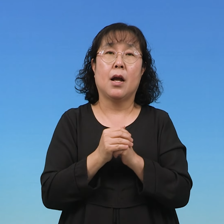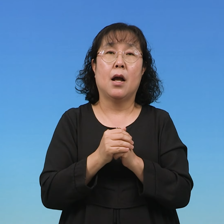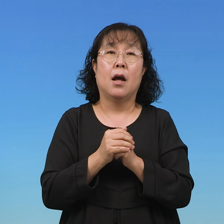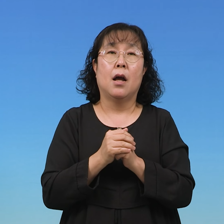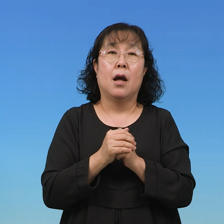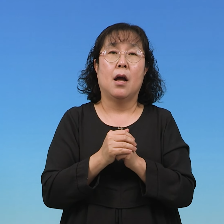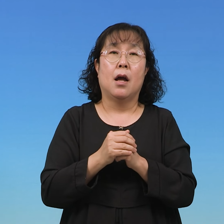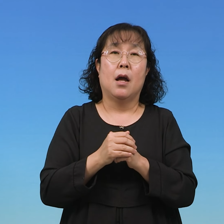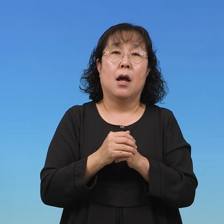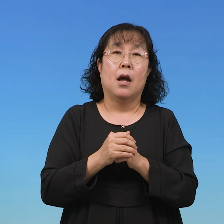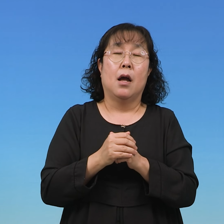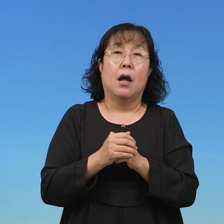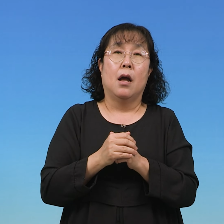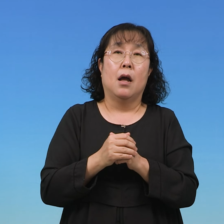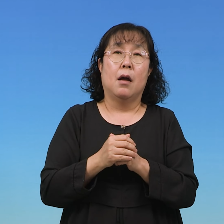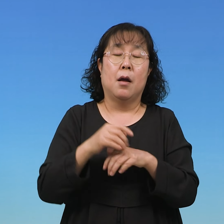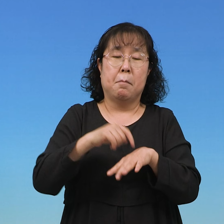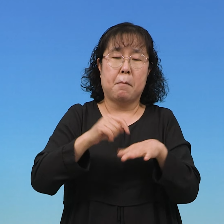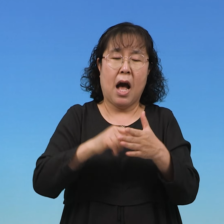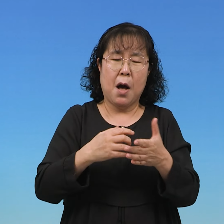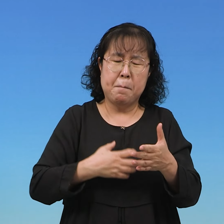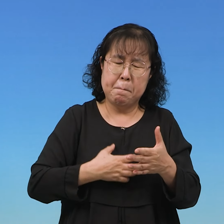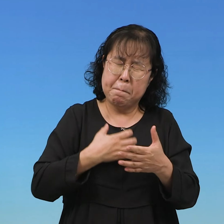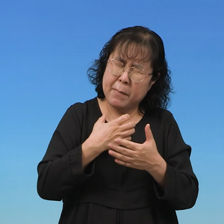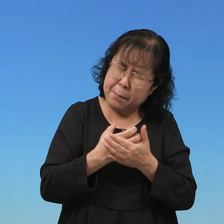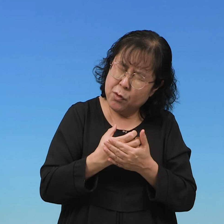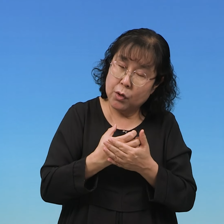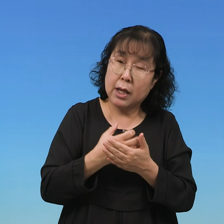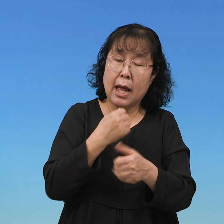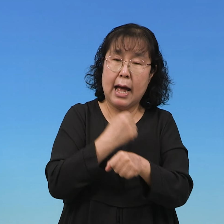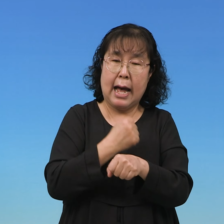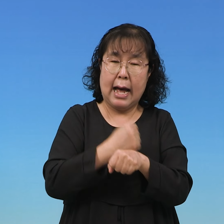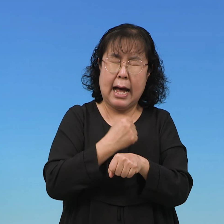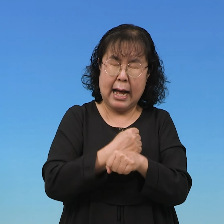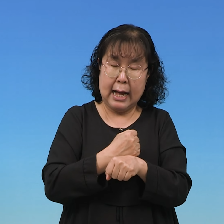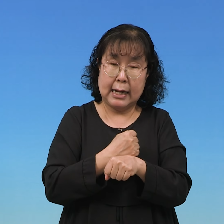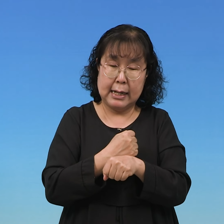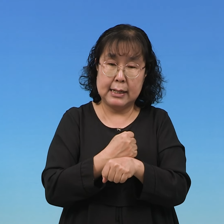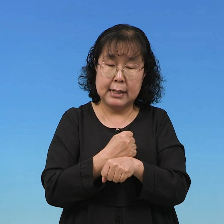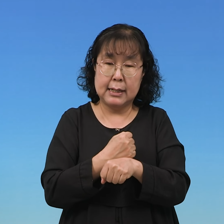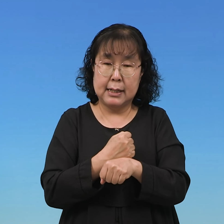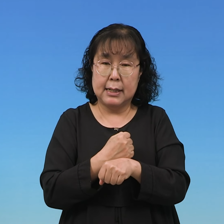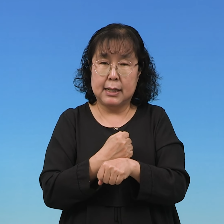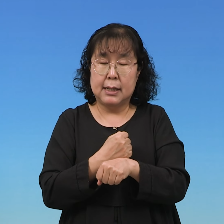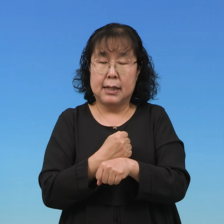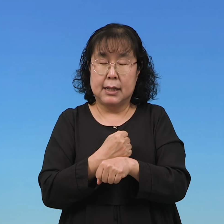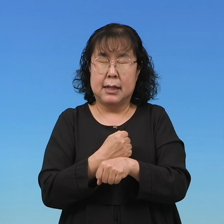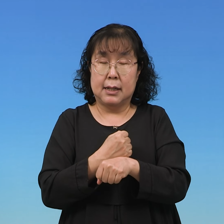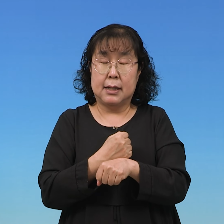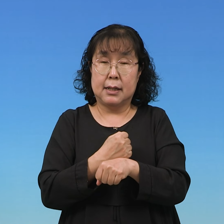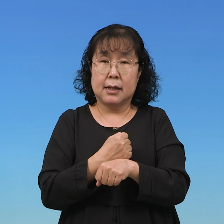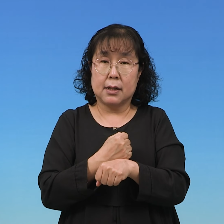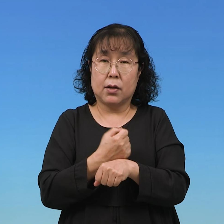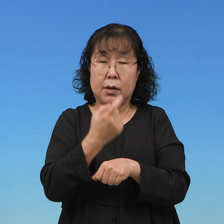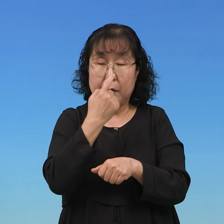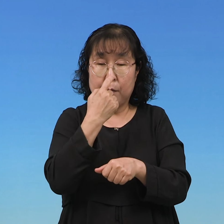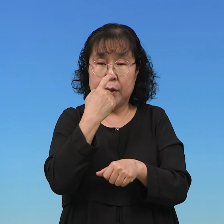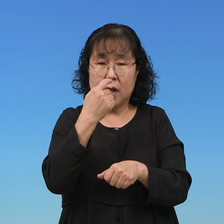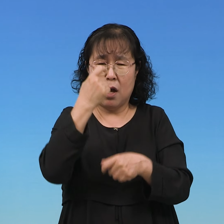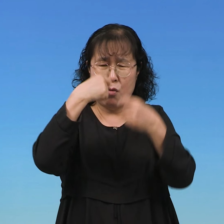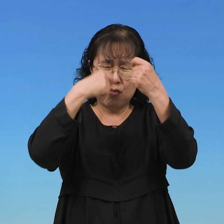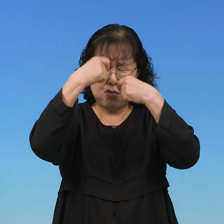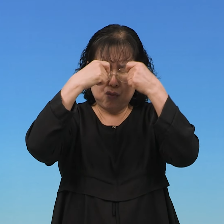저는 너무나 가슴을 벅차게 한 한 가지를 배웁니다. 그게 뭐냐, 우는 소리를 들으시는 하나님을